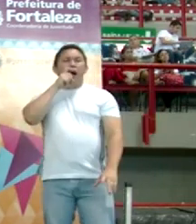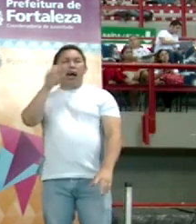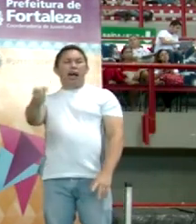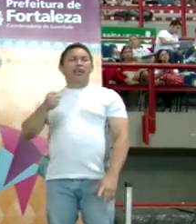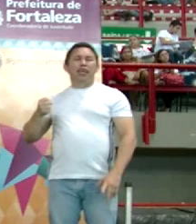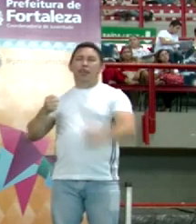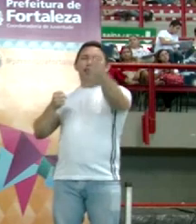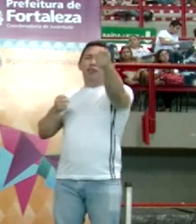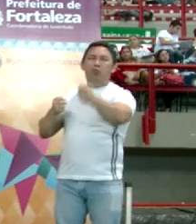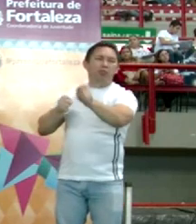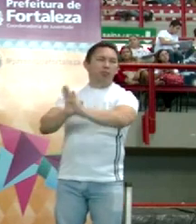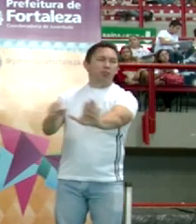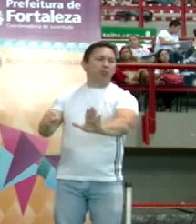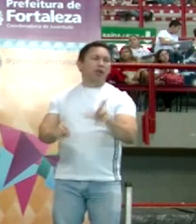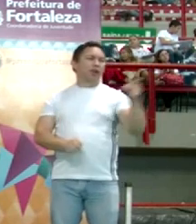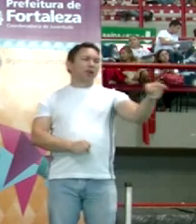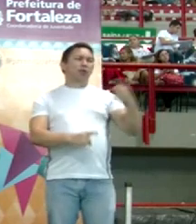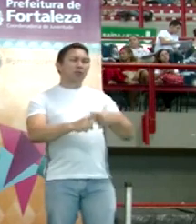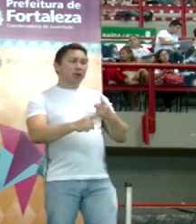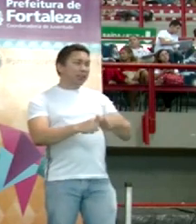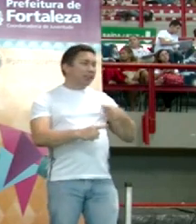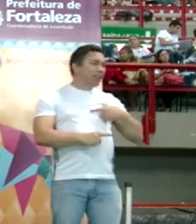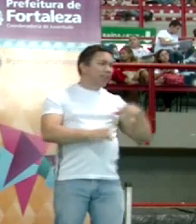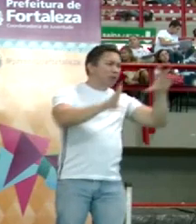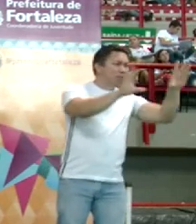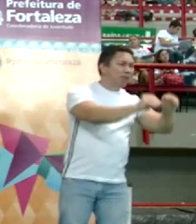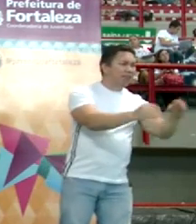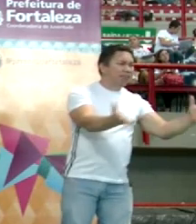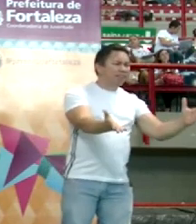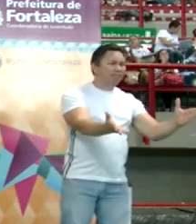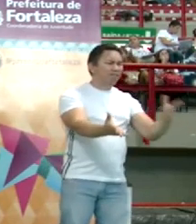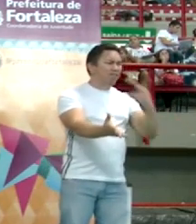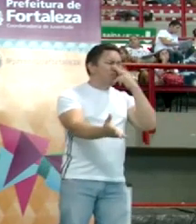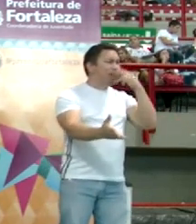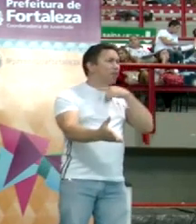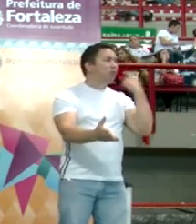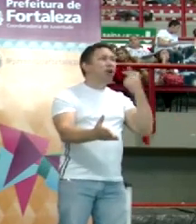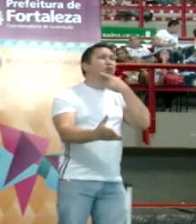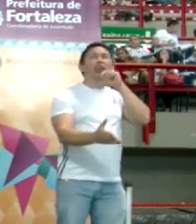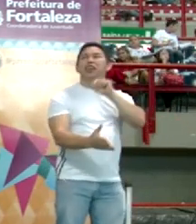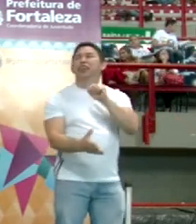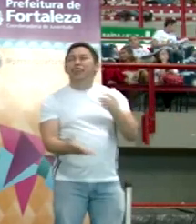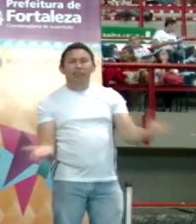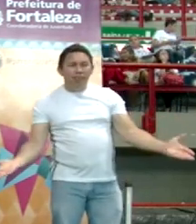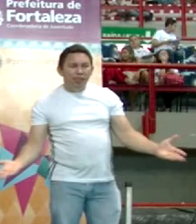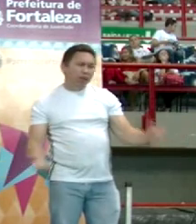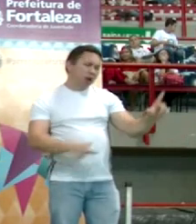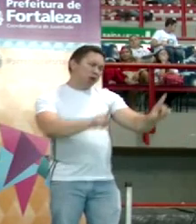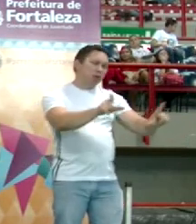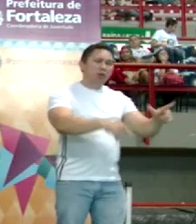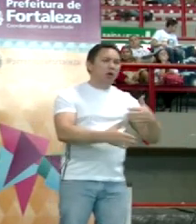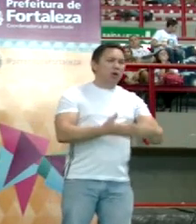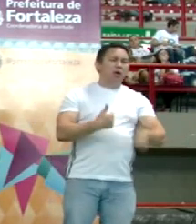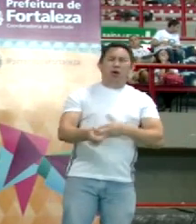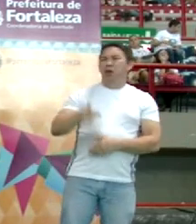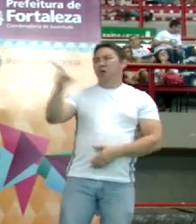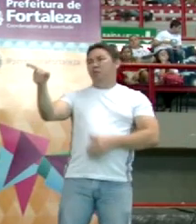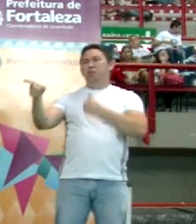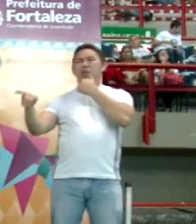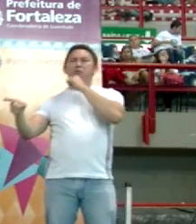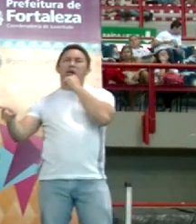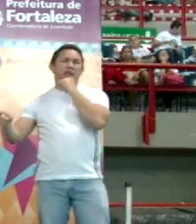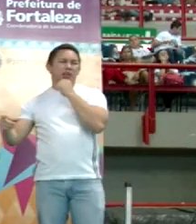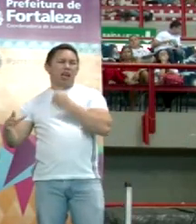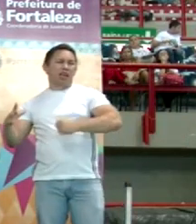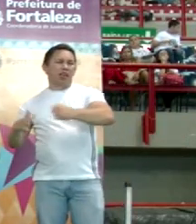E a televisão desligada é uma coisa muito fúnebre, só falta o caixão. Aí cada um tá fazendo suas coisas, né? A mamãe tá na